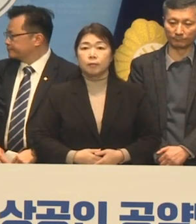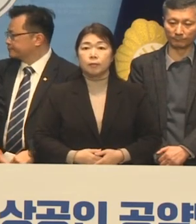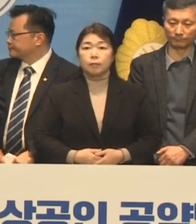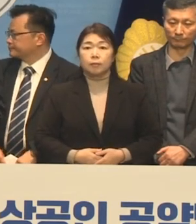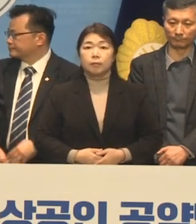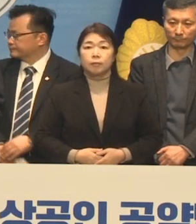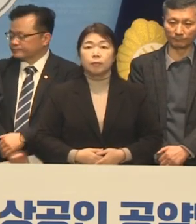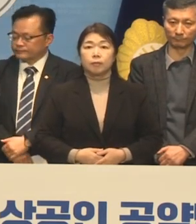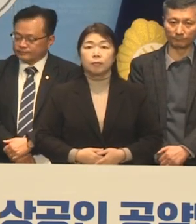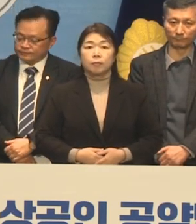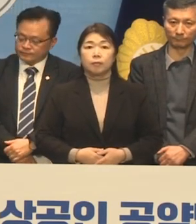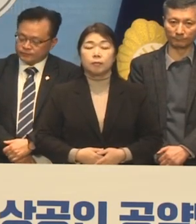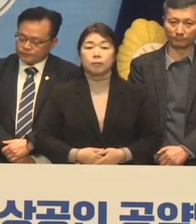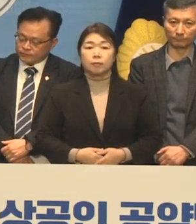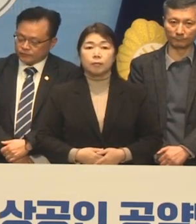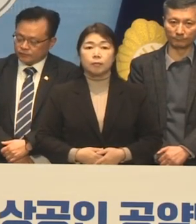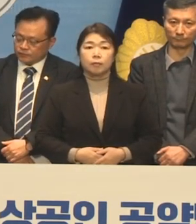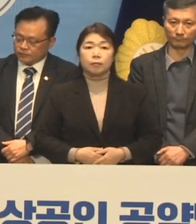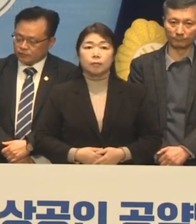네.